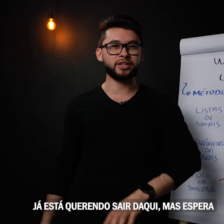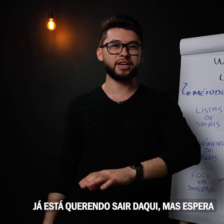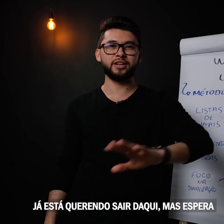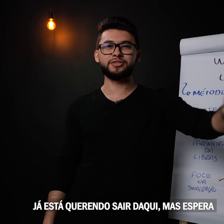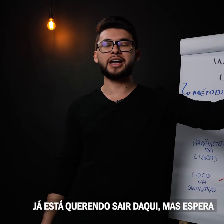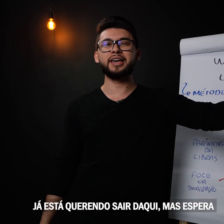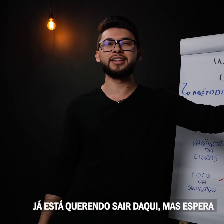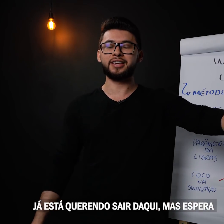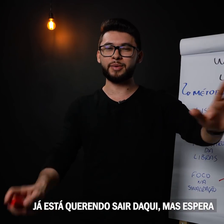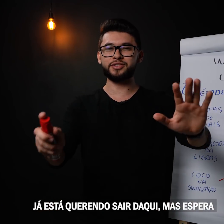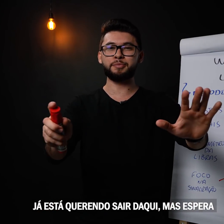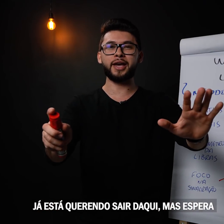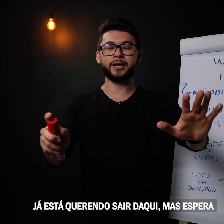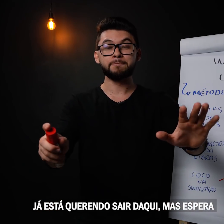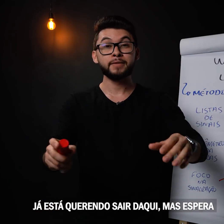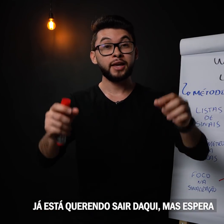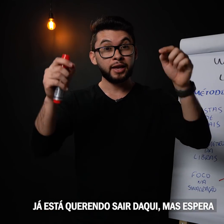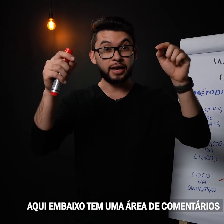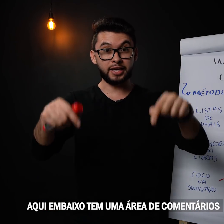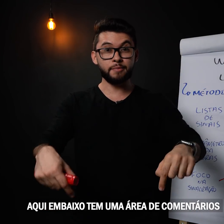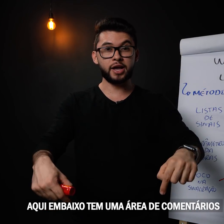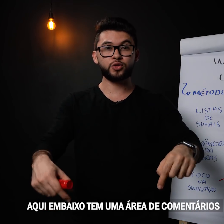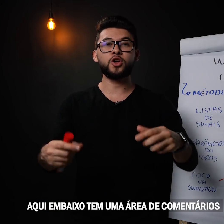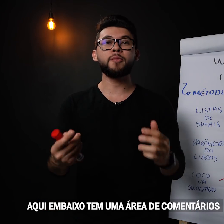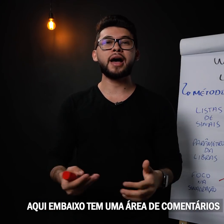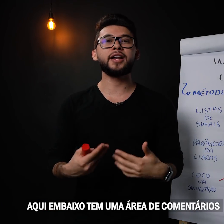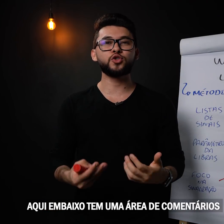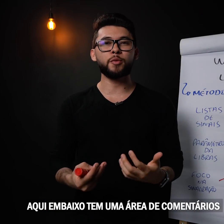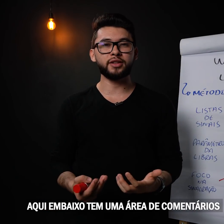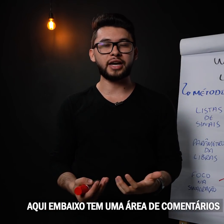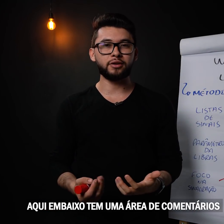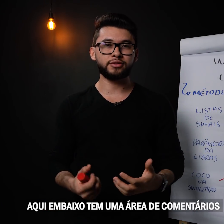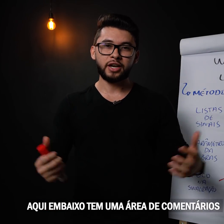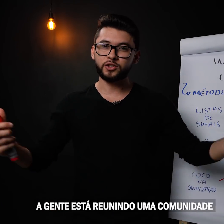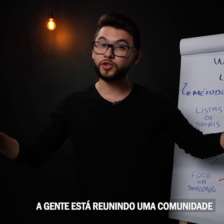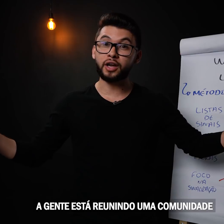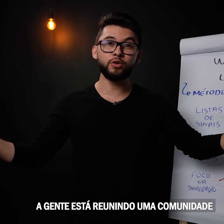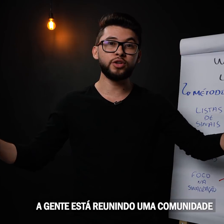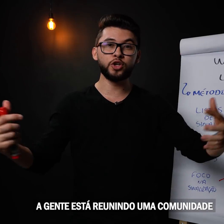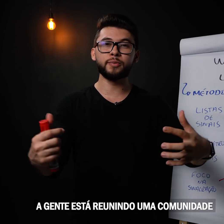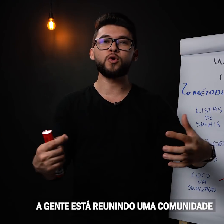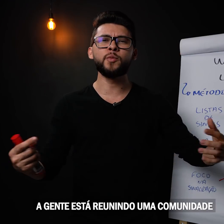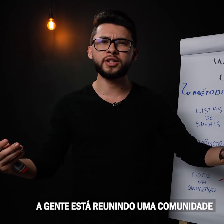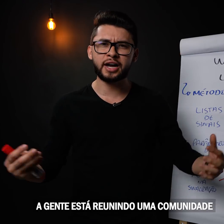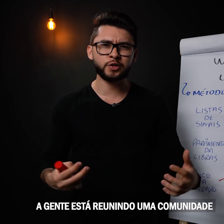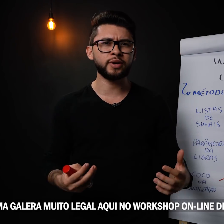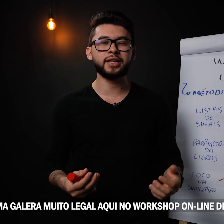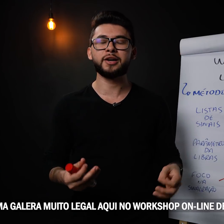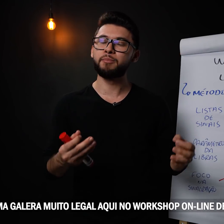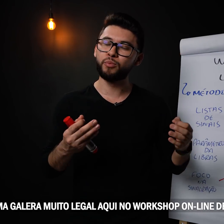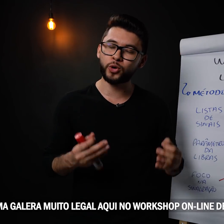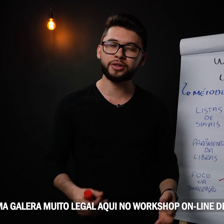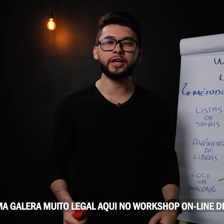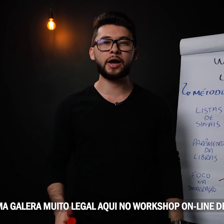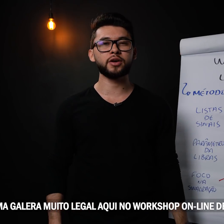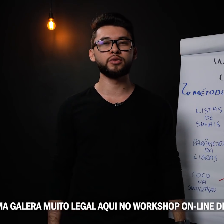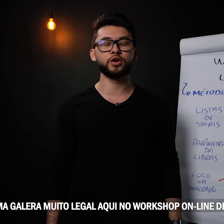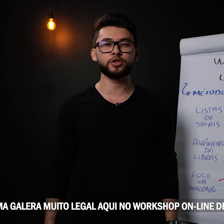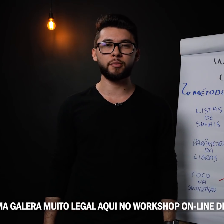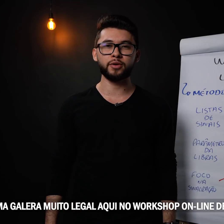está querendo sair daqui, mas espera. Aqui embaixo tem uma área de comentários. A gente está reunindo uma comunidade, uma galera muito legal aqui no Workshop Online